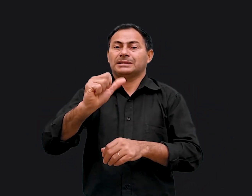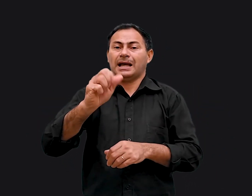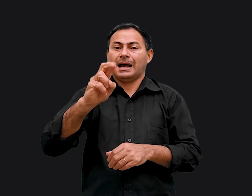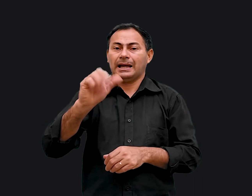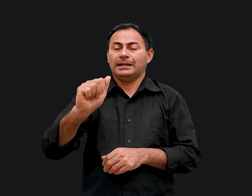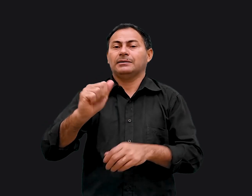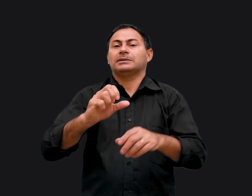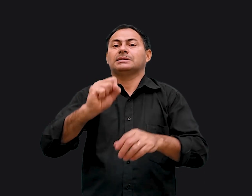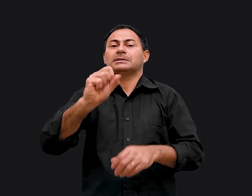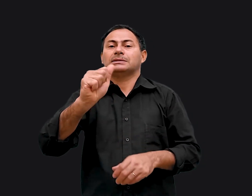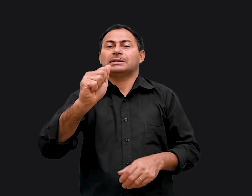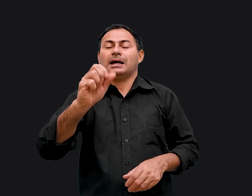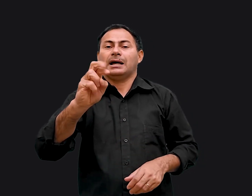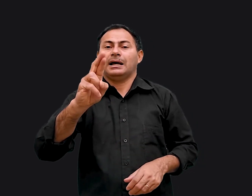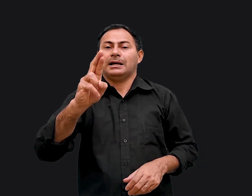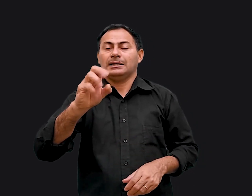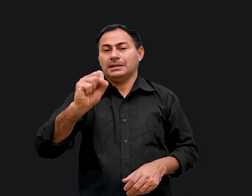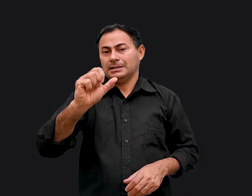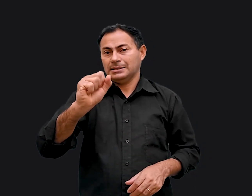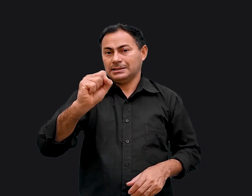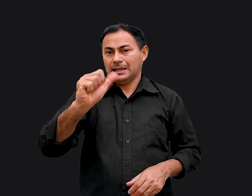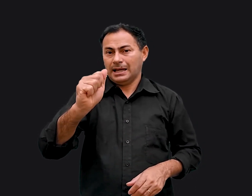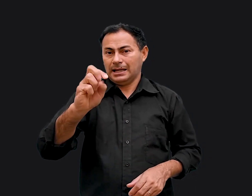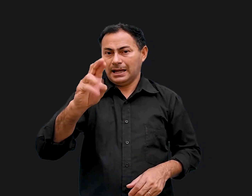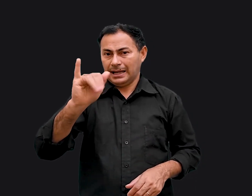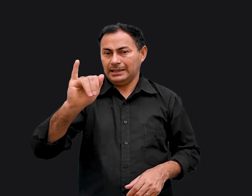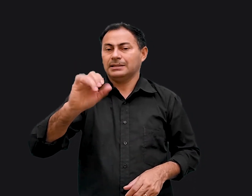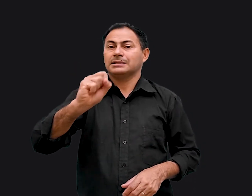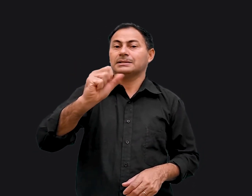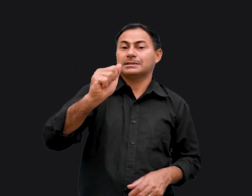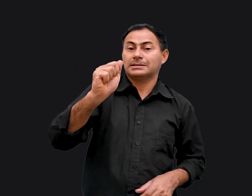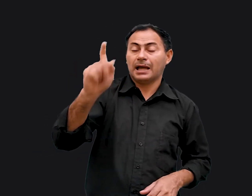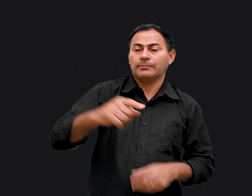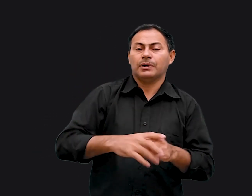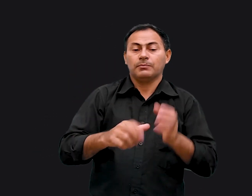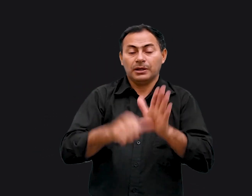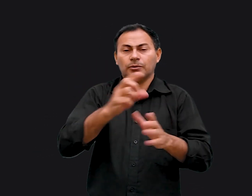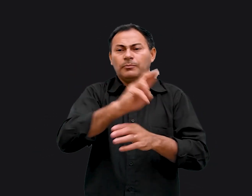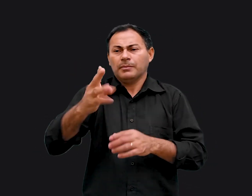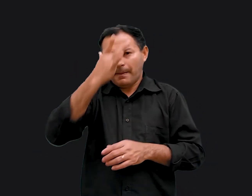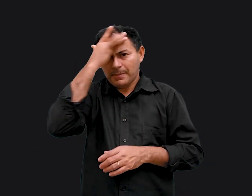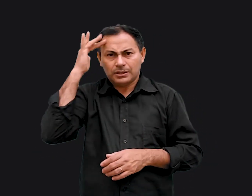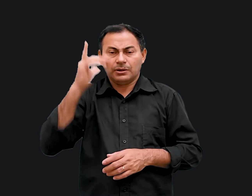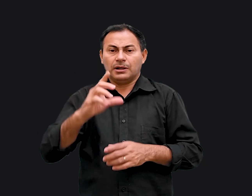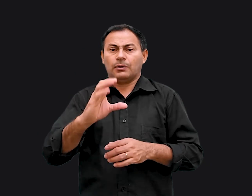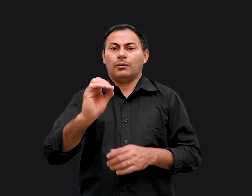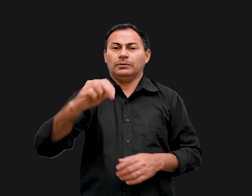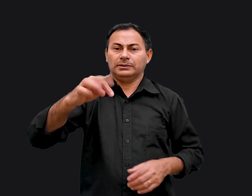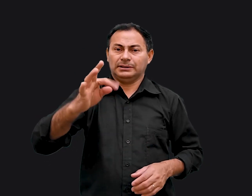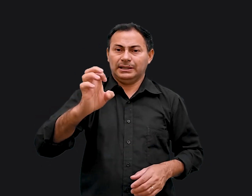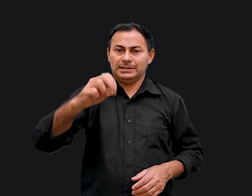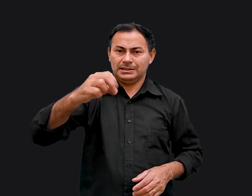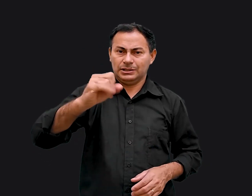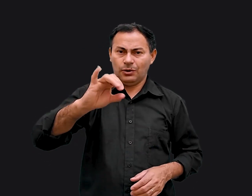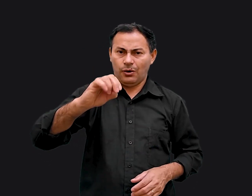dela de Sarai para Sara. O primeiro significa contencioso. Uma pessoa contenciosa é uma pessoa que é sempre